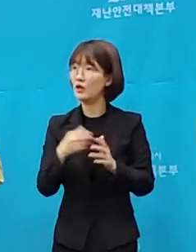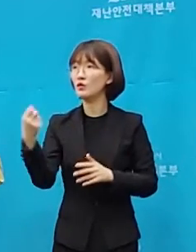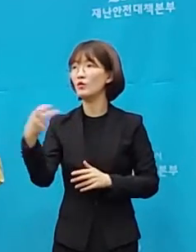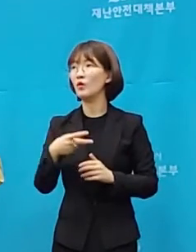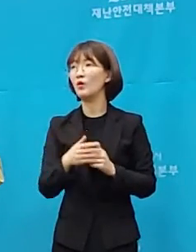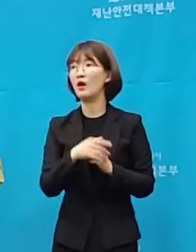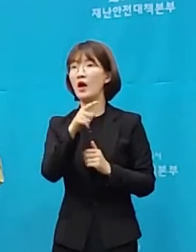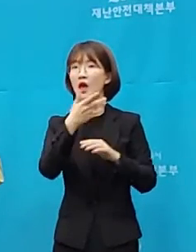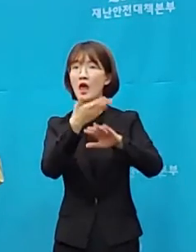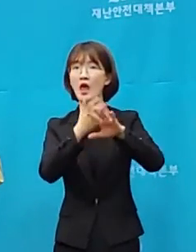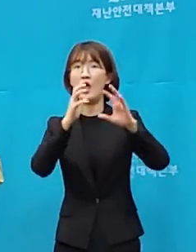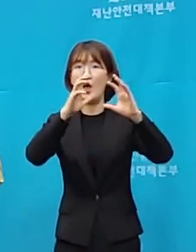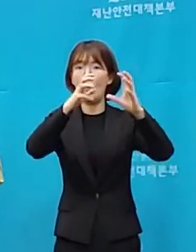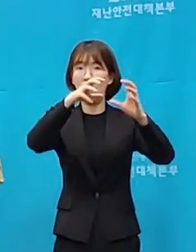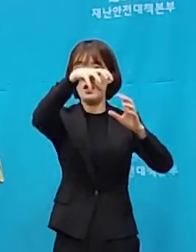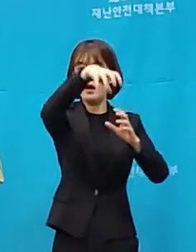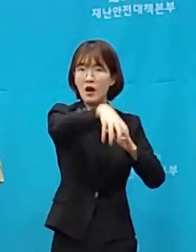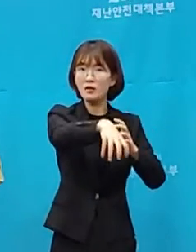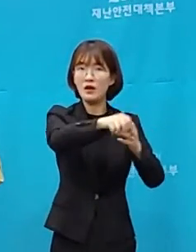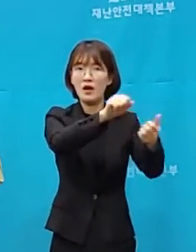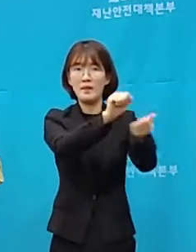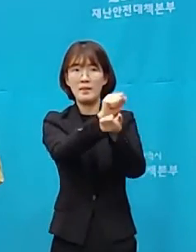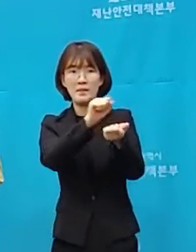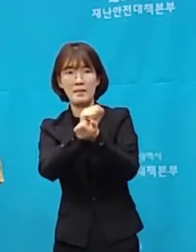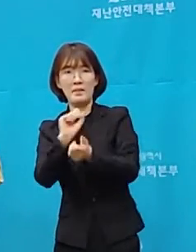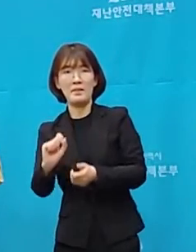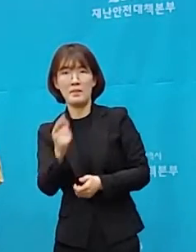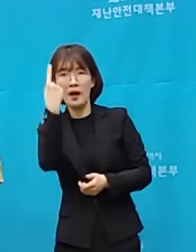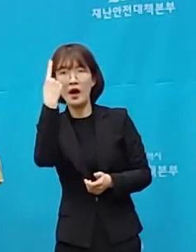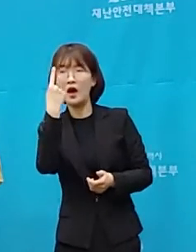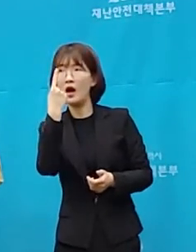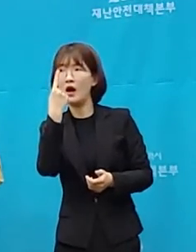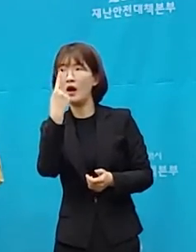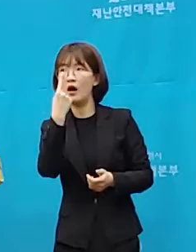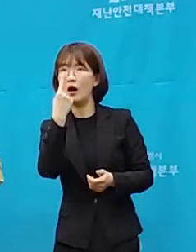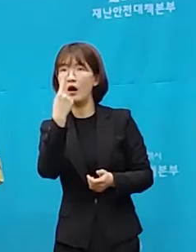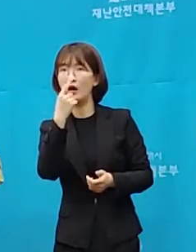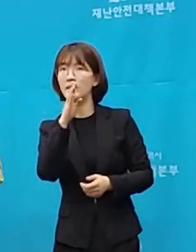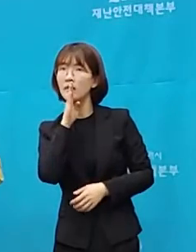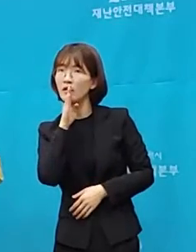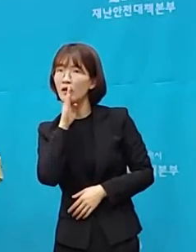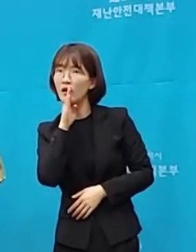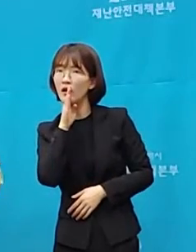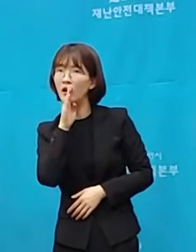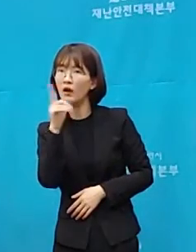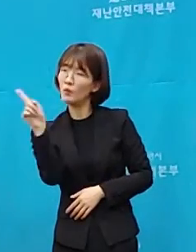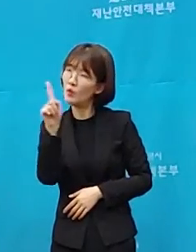이분이 그럼 해외에서 감염돼서 들어왔을 가능성에 대해서 어느 정도로 보시는지,